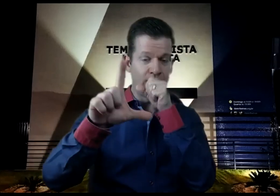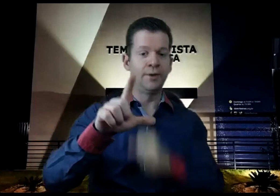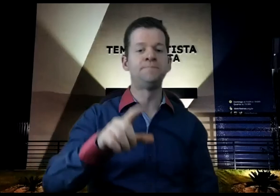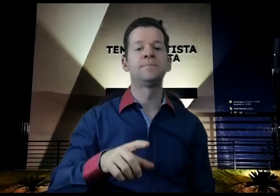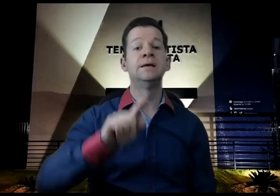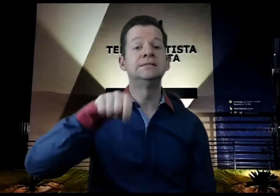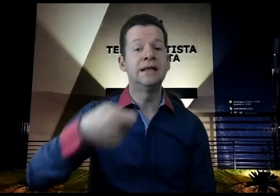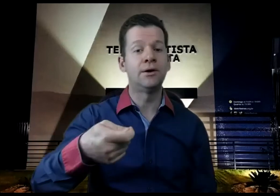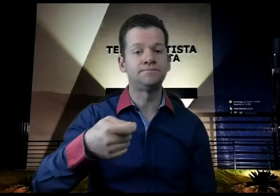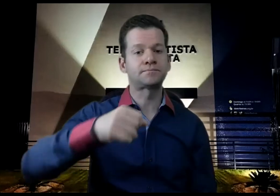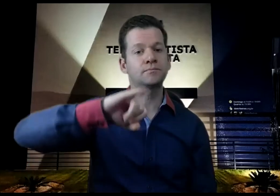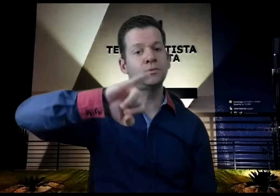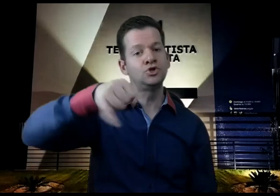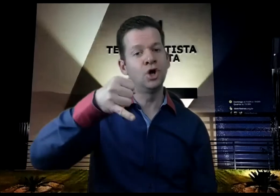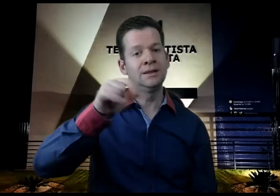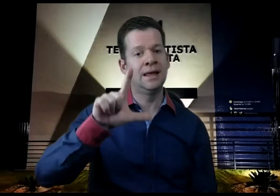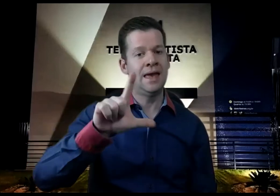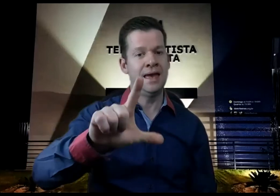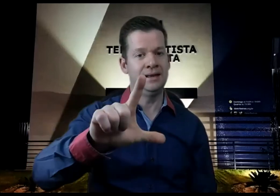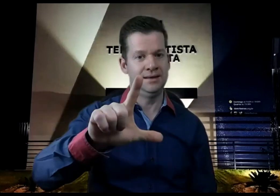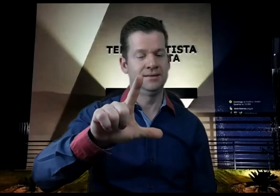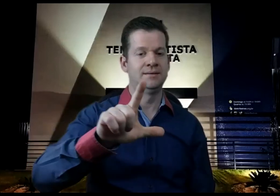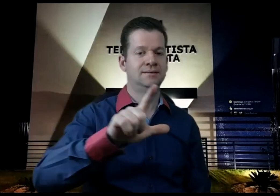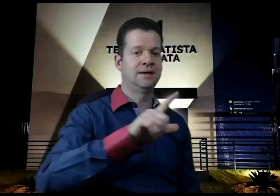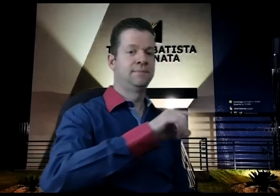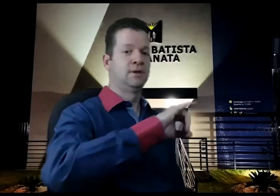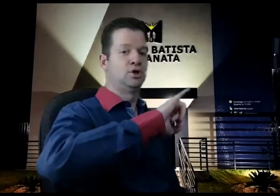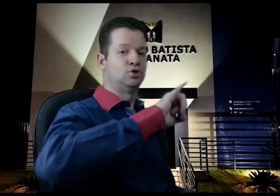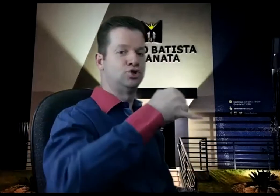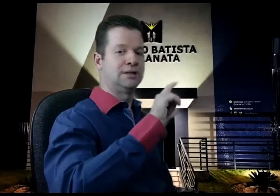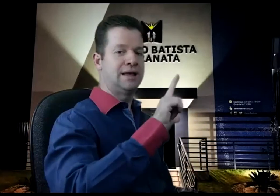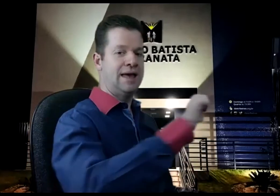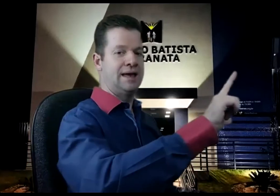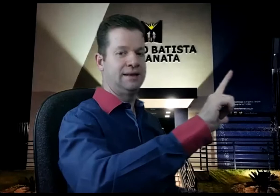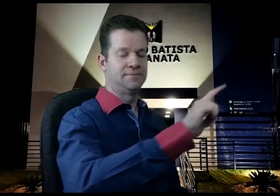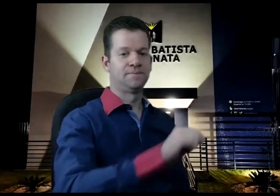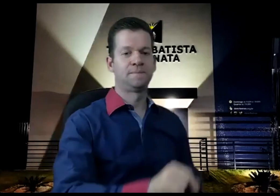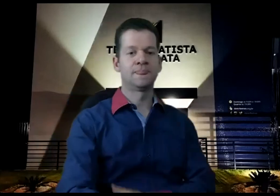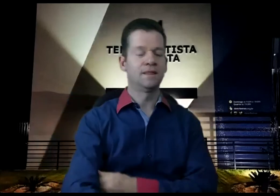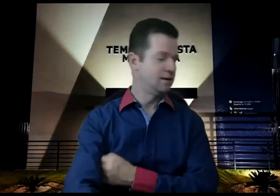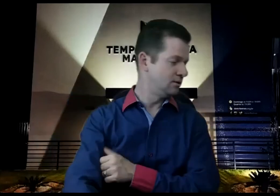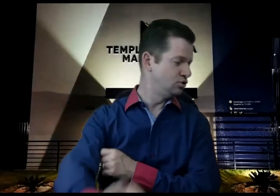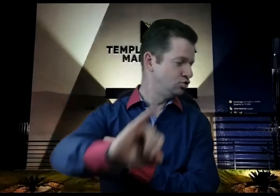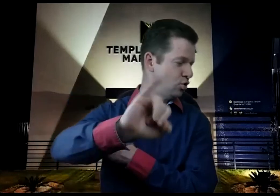Joel, sinal. J-L, tá? J-L.